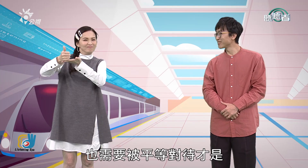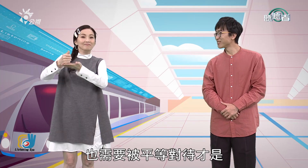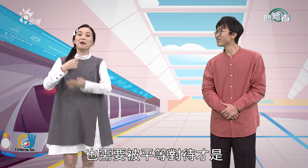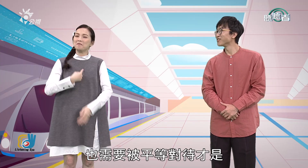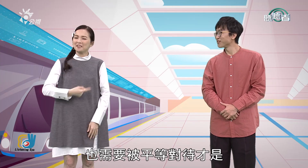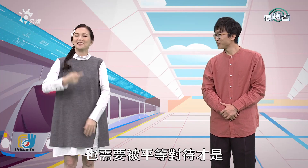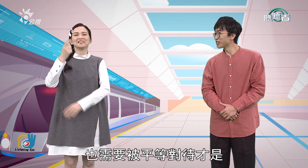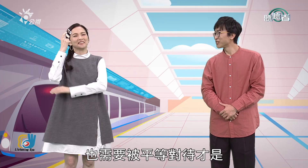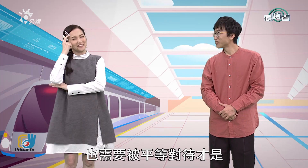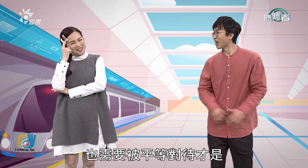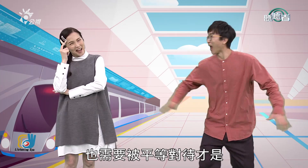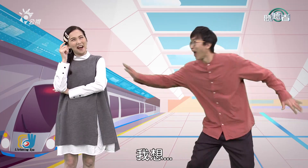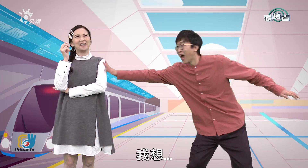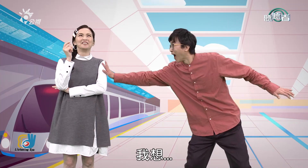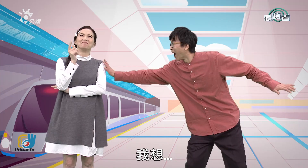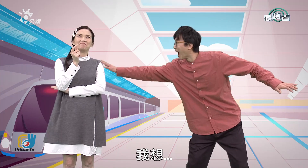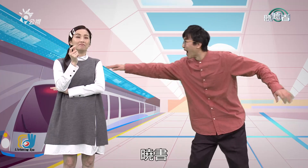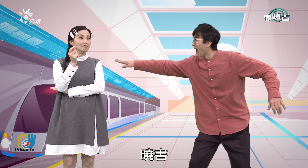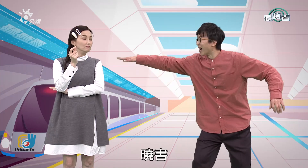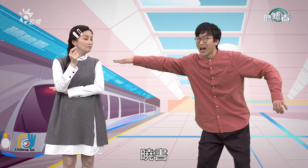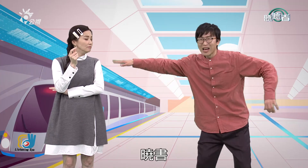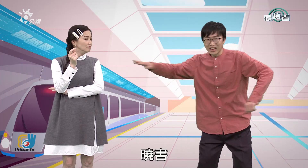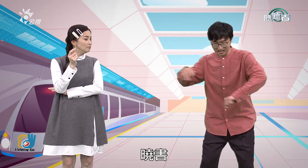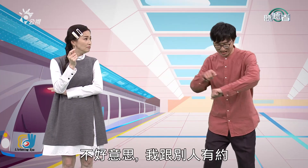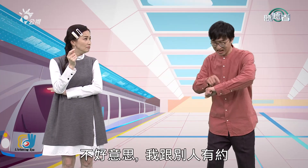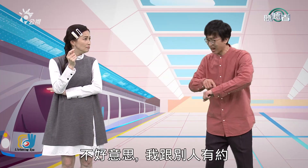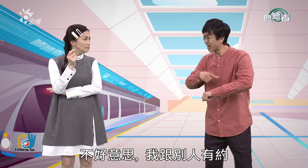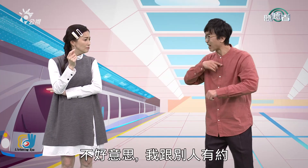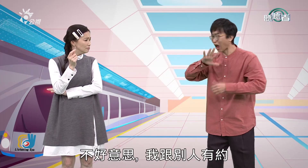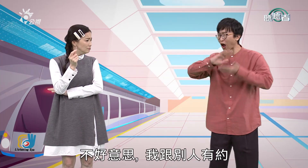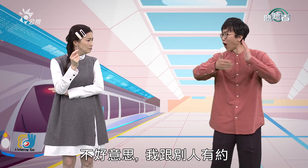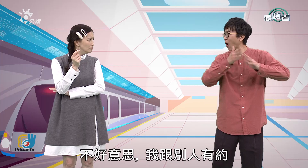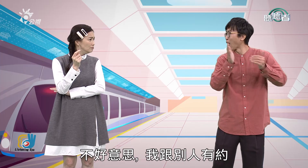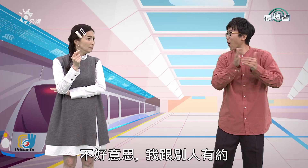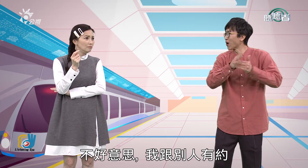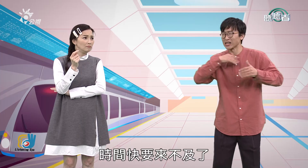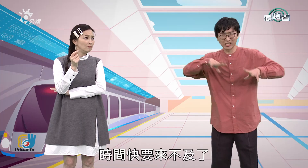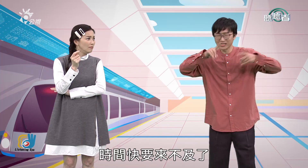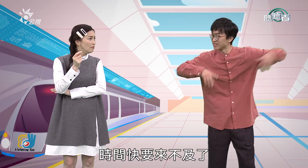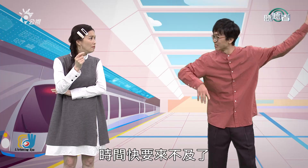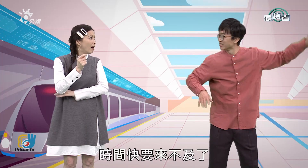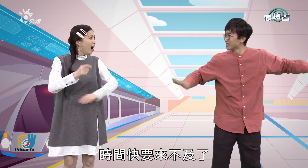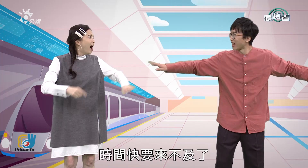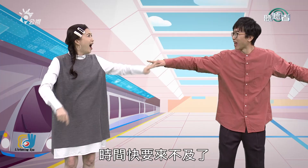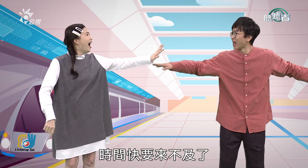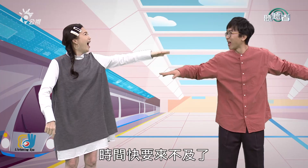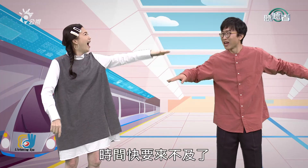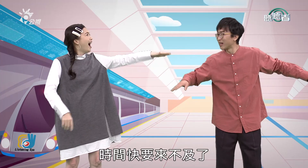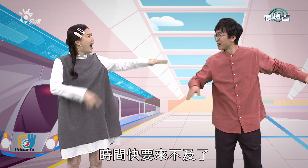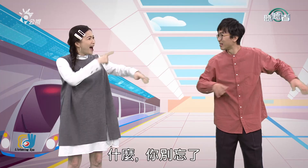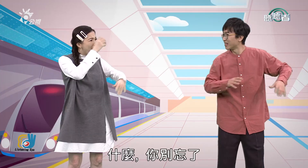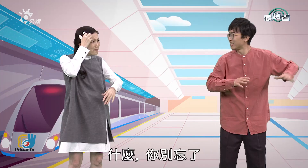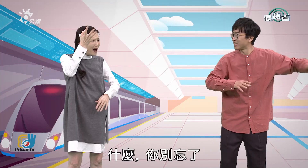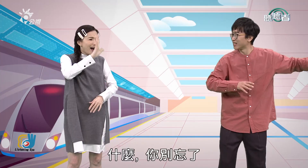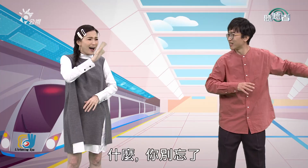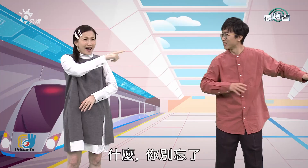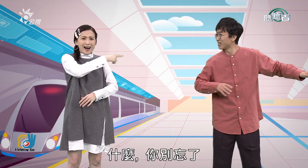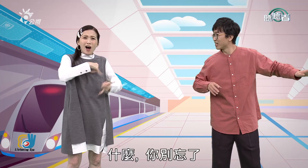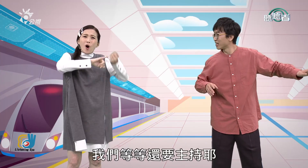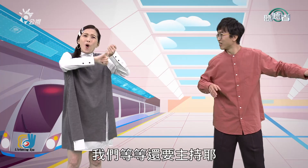待才是。我想， 小叔，不好意思啊，我跟别人有约，时间快要来不及了。 什么？你别忘了，我